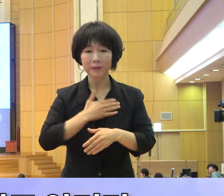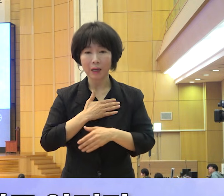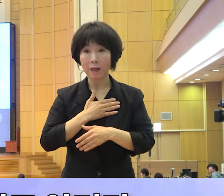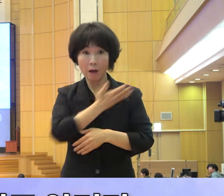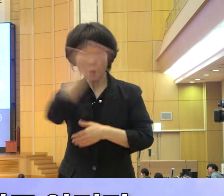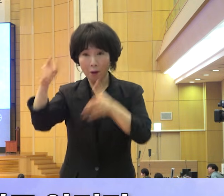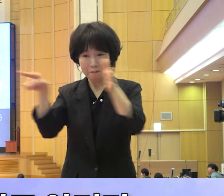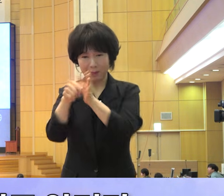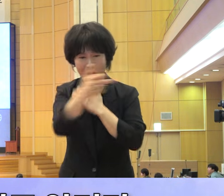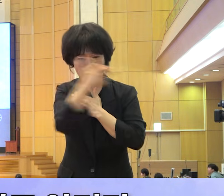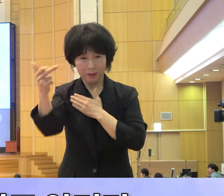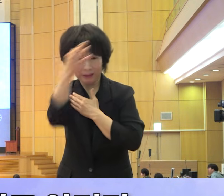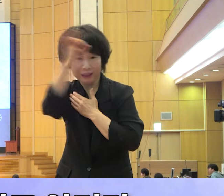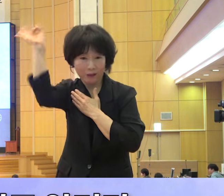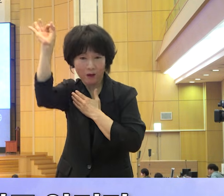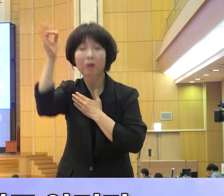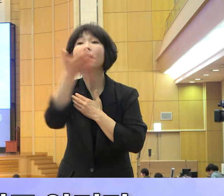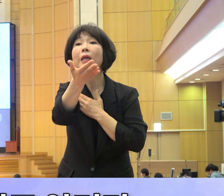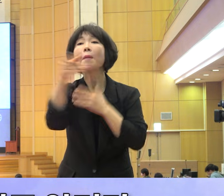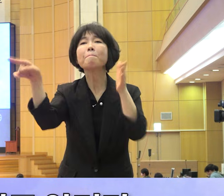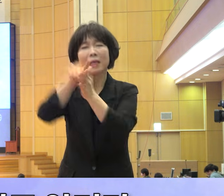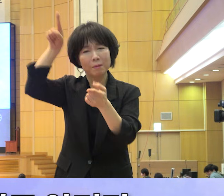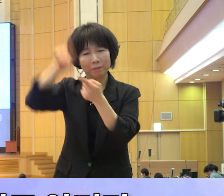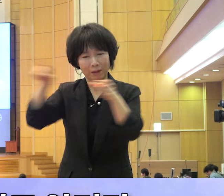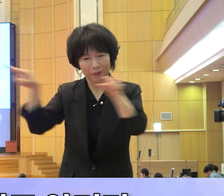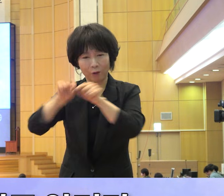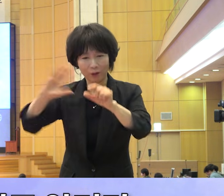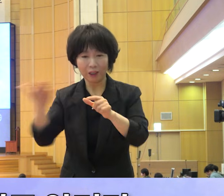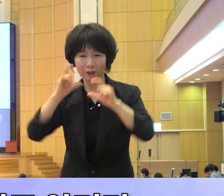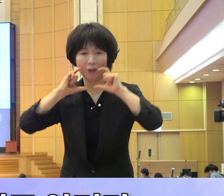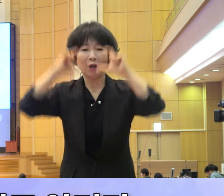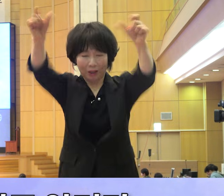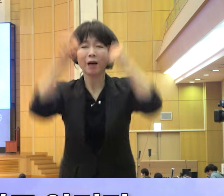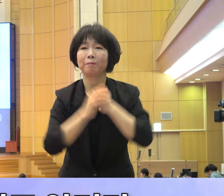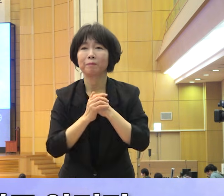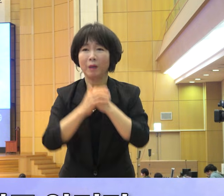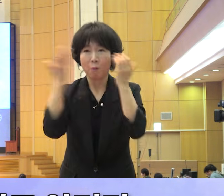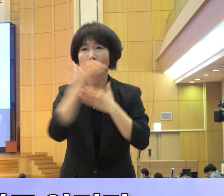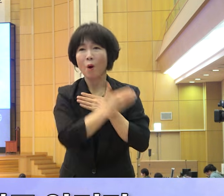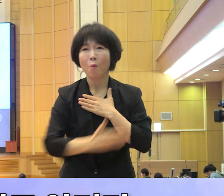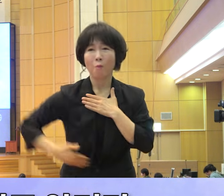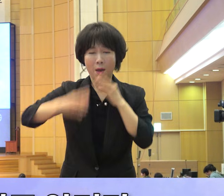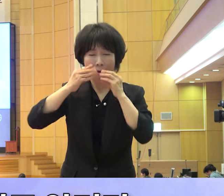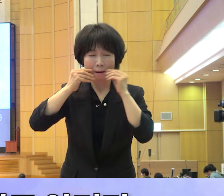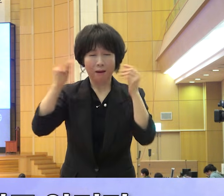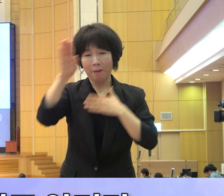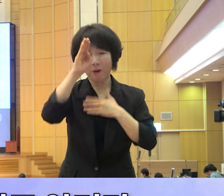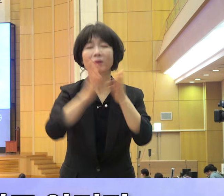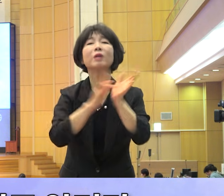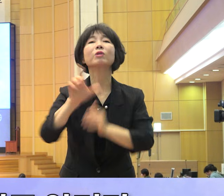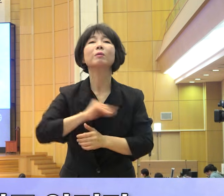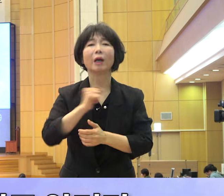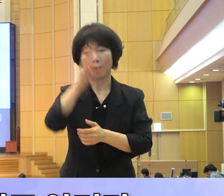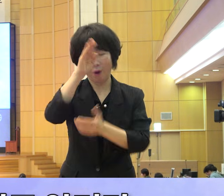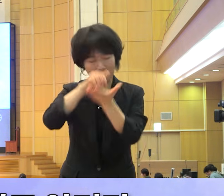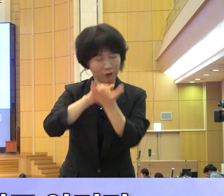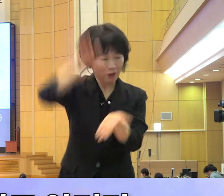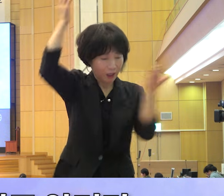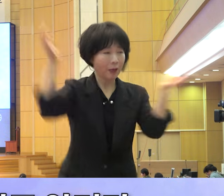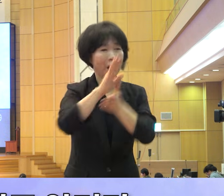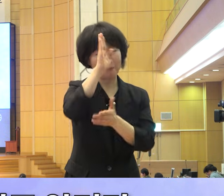믿음이 크도다. 내 믿음대로 될지어다. 모든 육체의 질병은 예수 이름으로